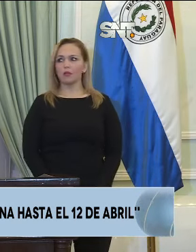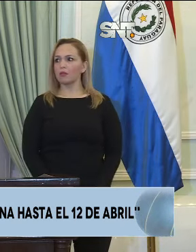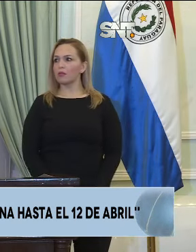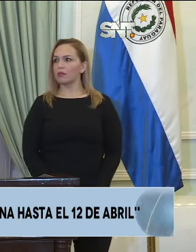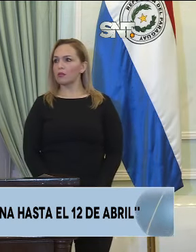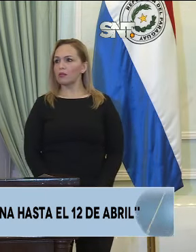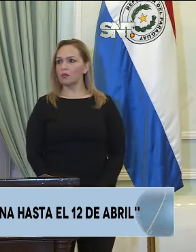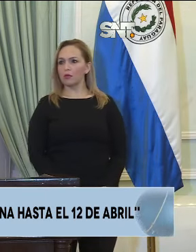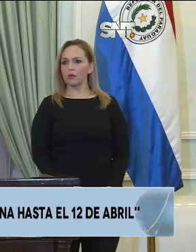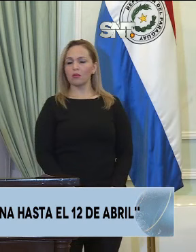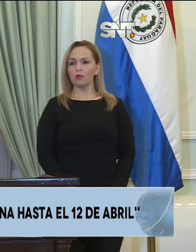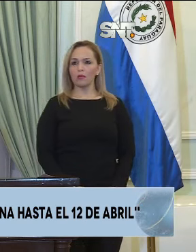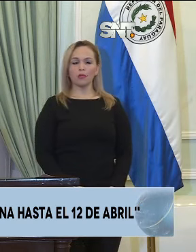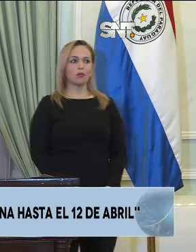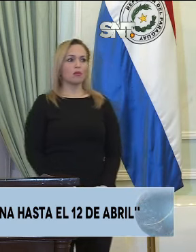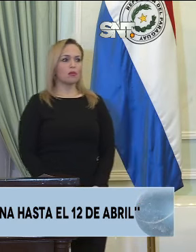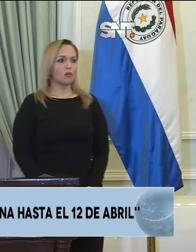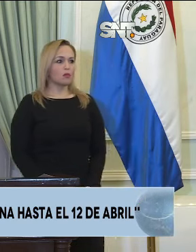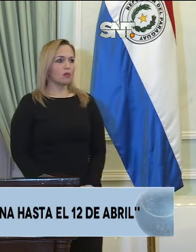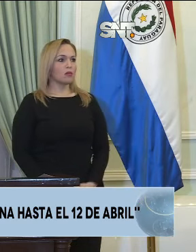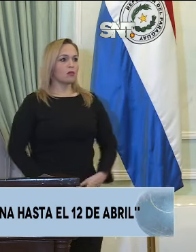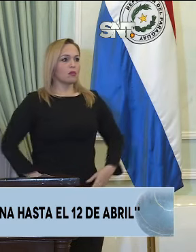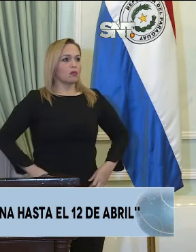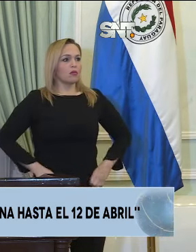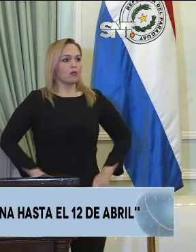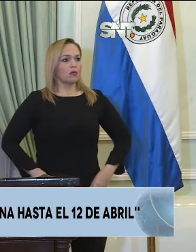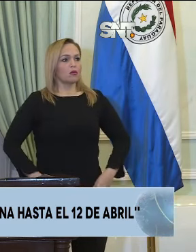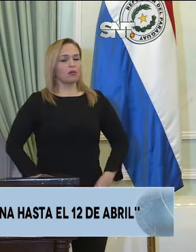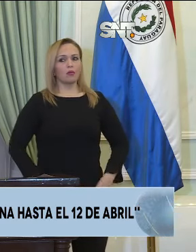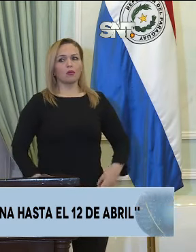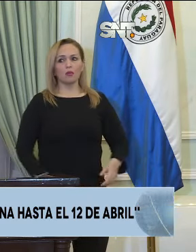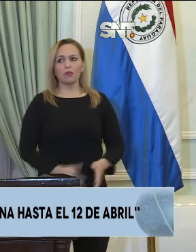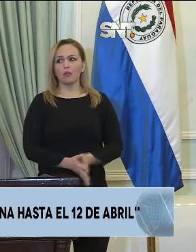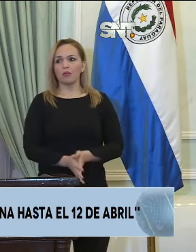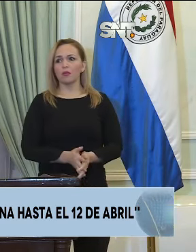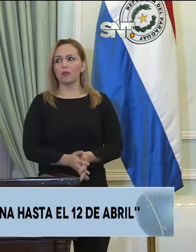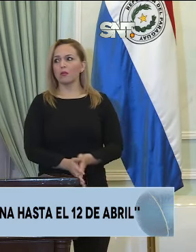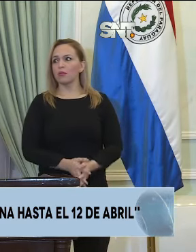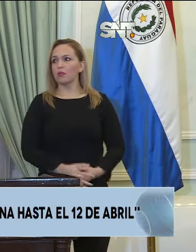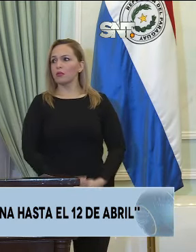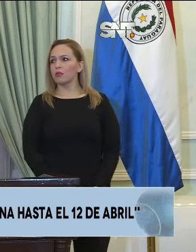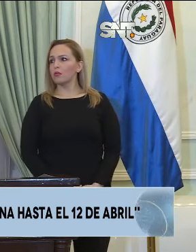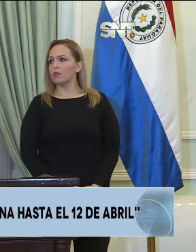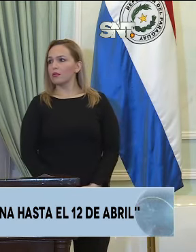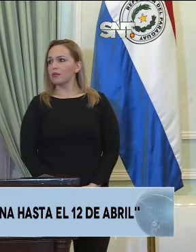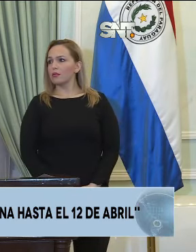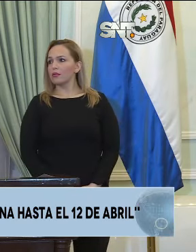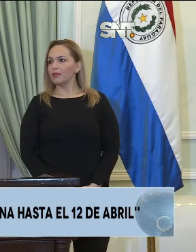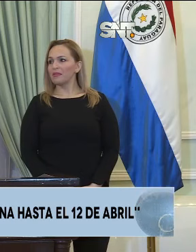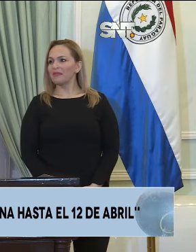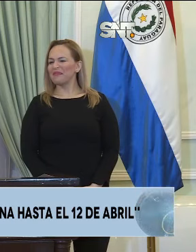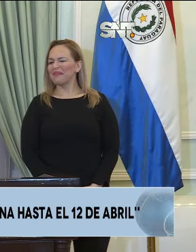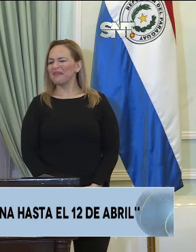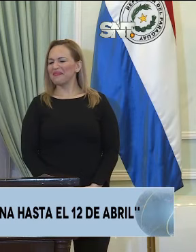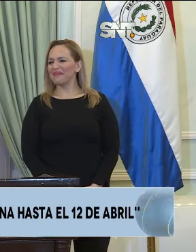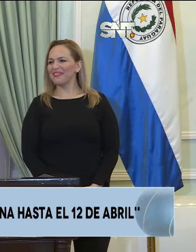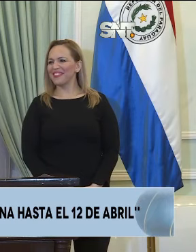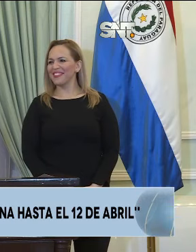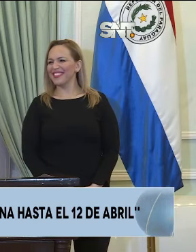lo que tiene que ver con el sector privado, la paralización. Pero se refería también al tema bancario. La medida va desde